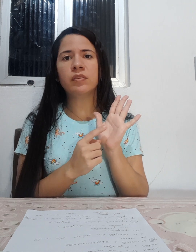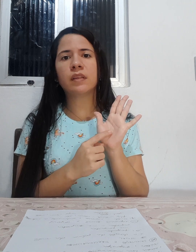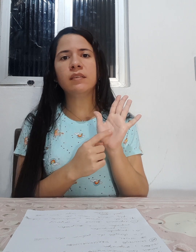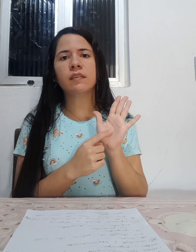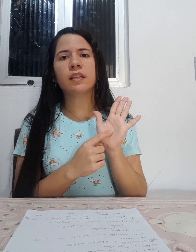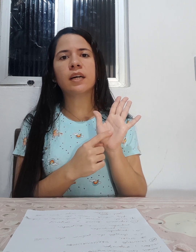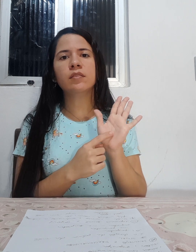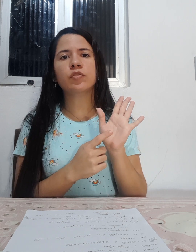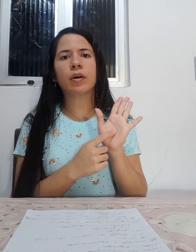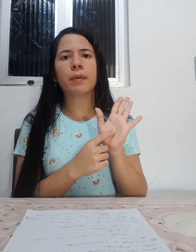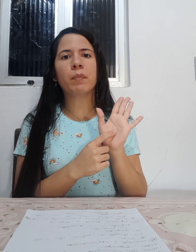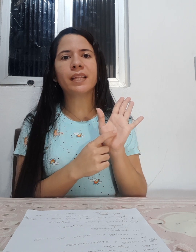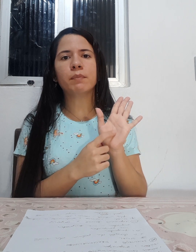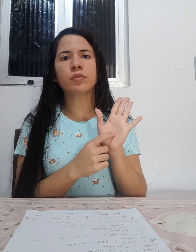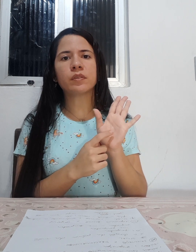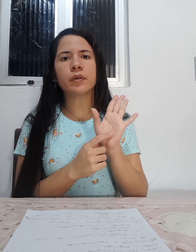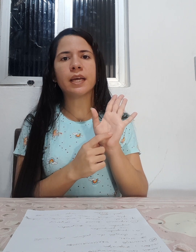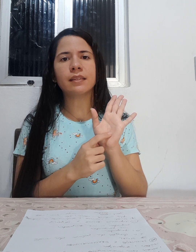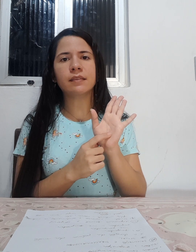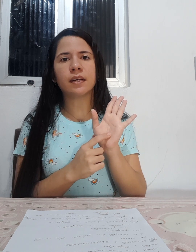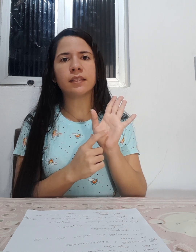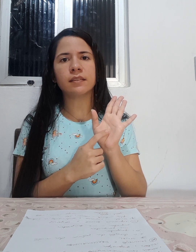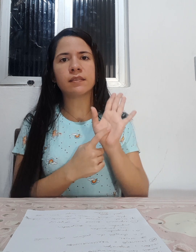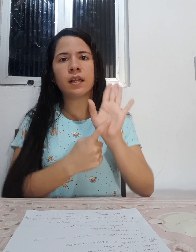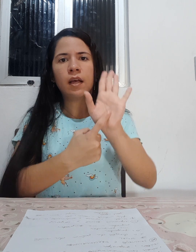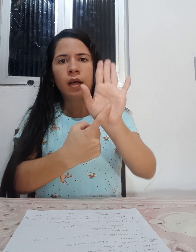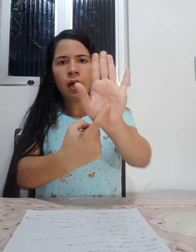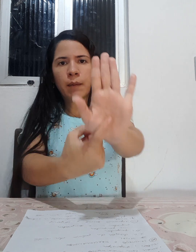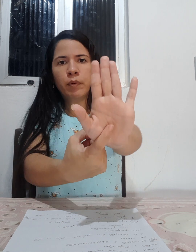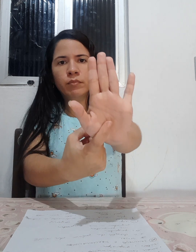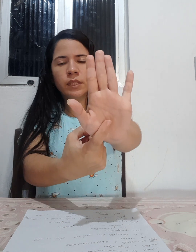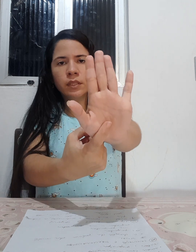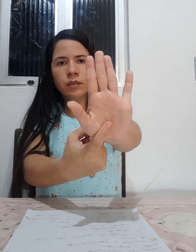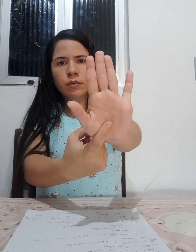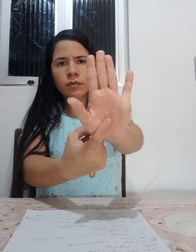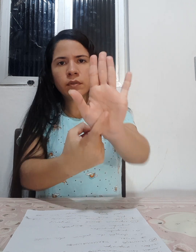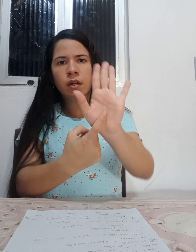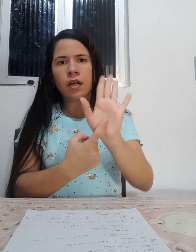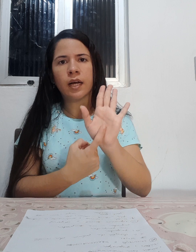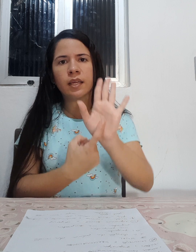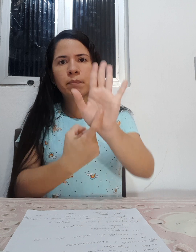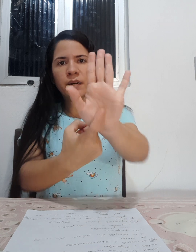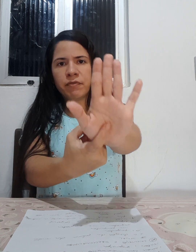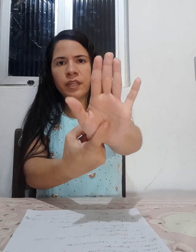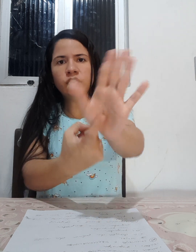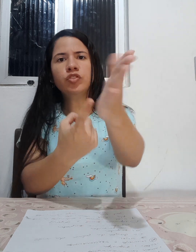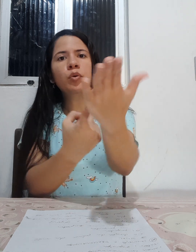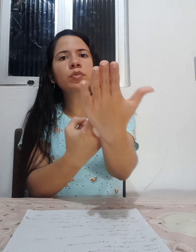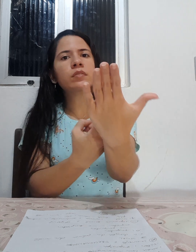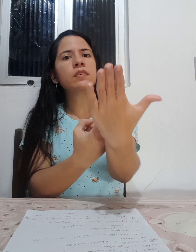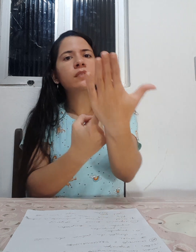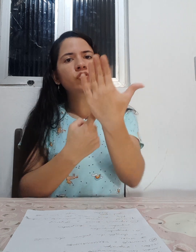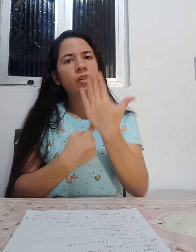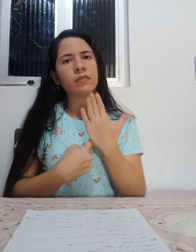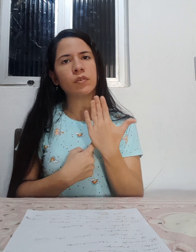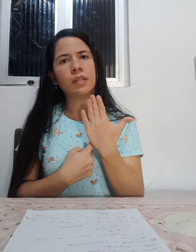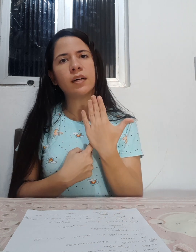tem sinais onde a palma da mão são realizadas apontando aqui para frente e outros que são